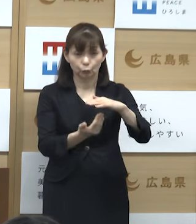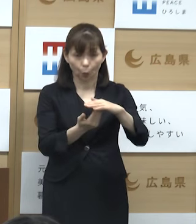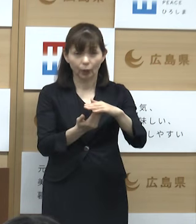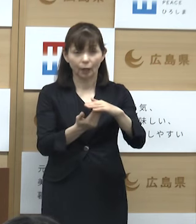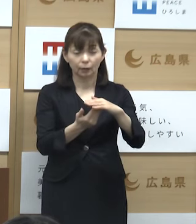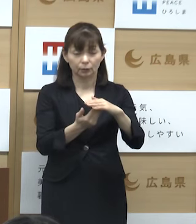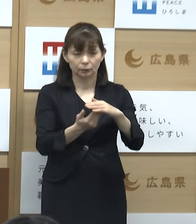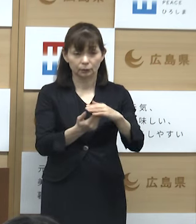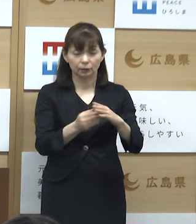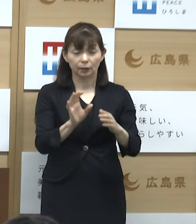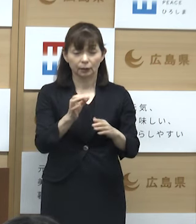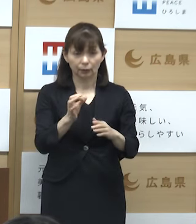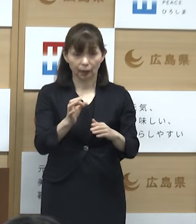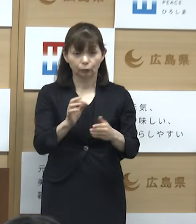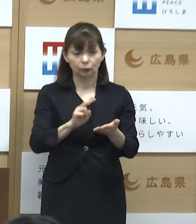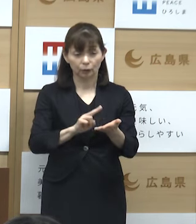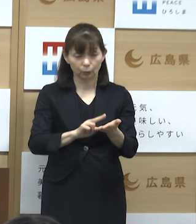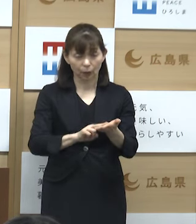っています。